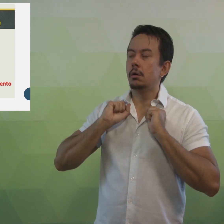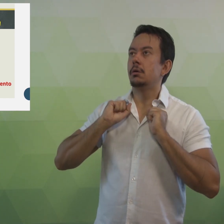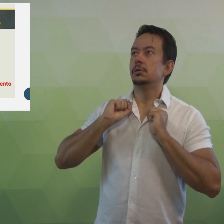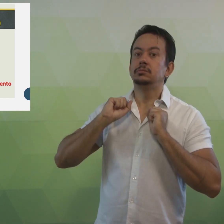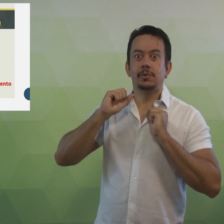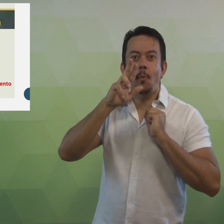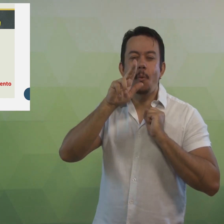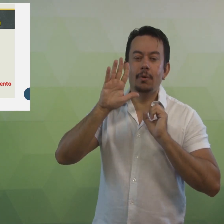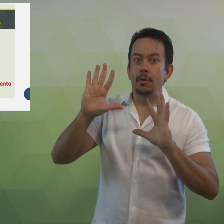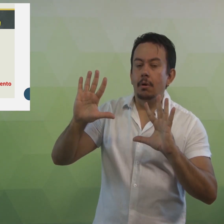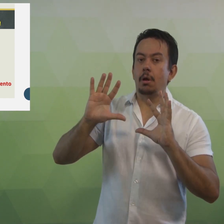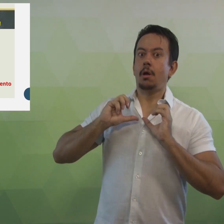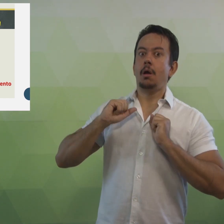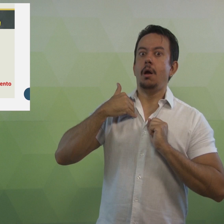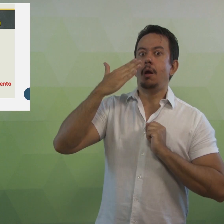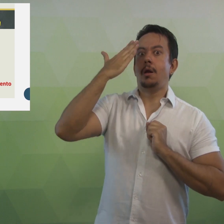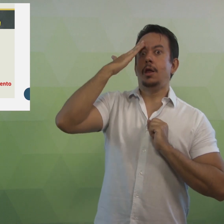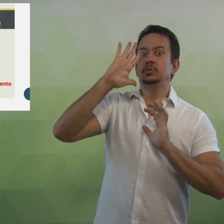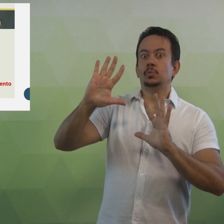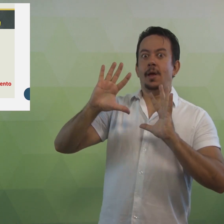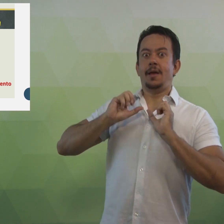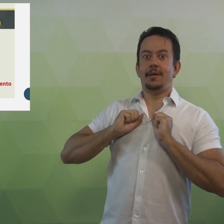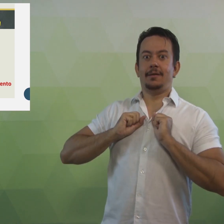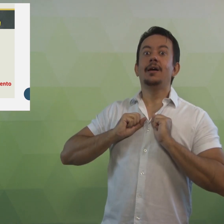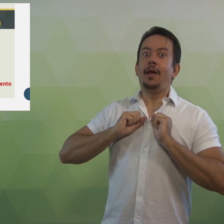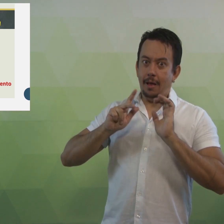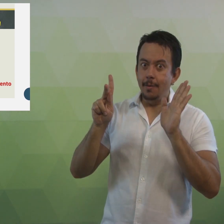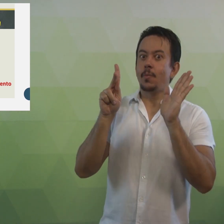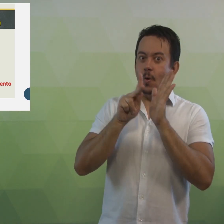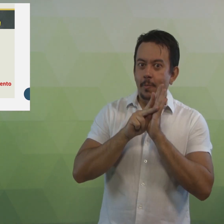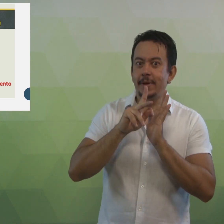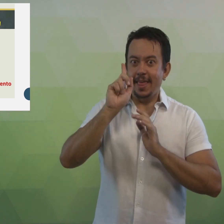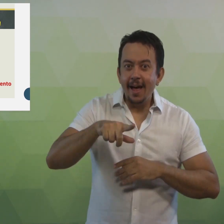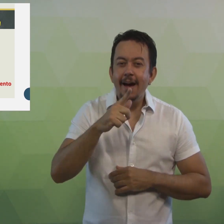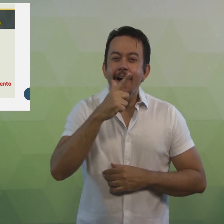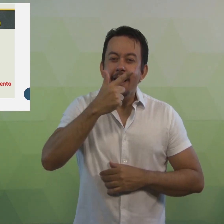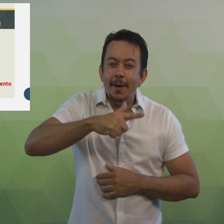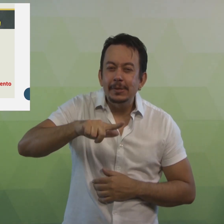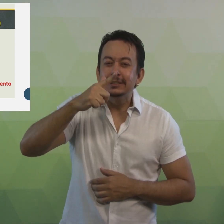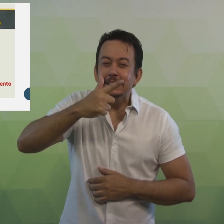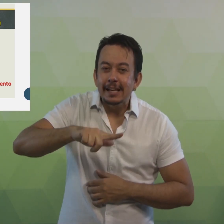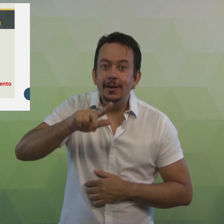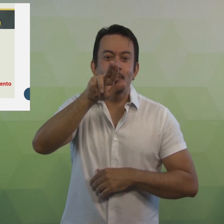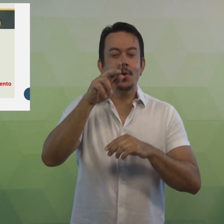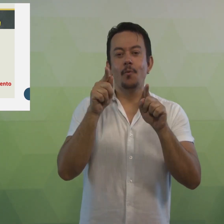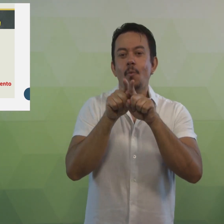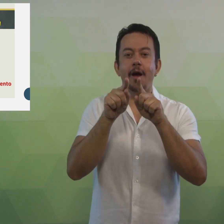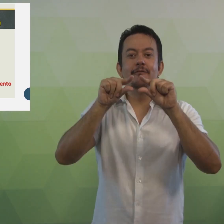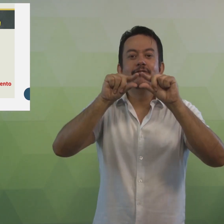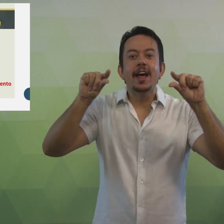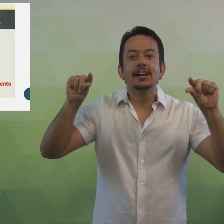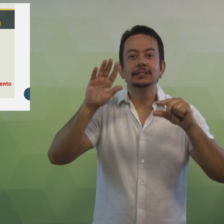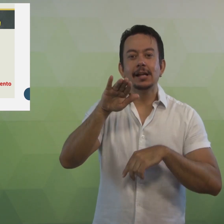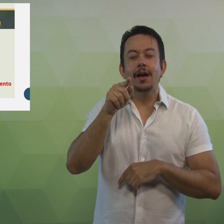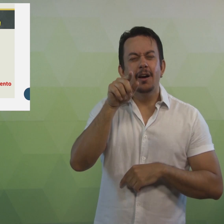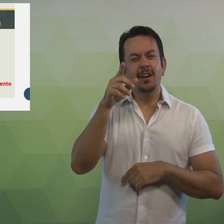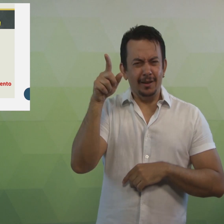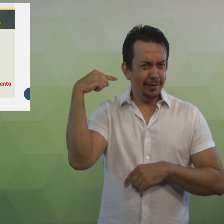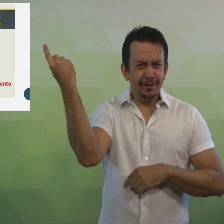ela absorva aquela informação. Então, essa repetição que ocorre todos